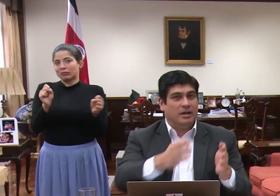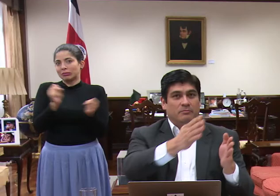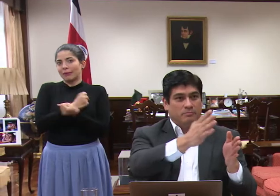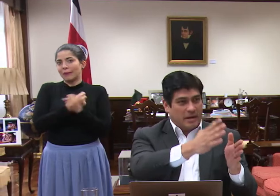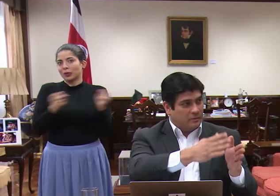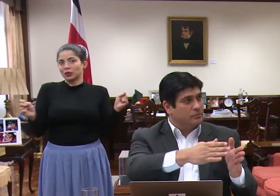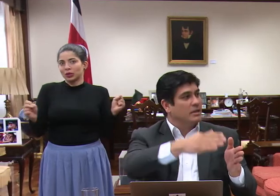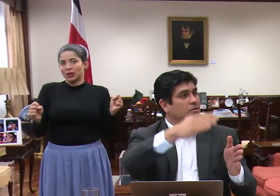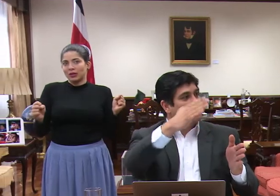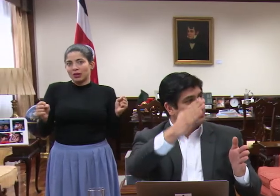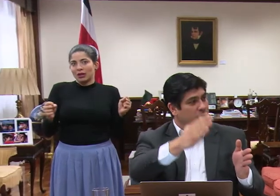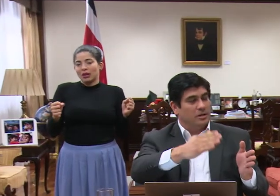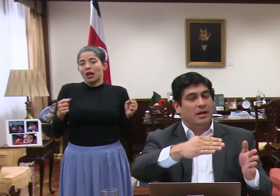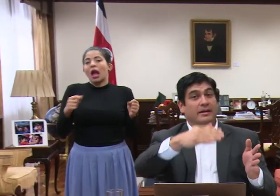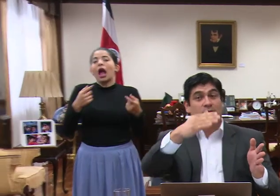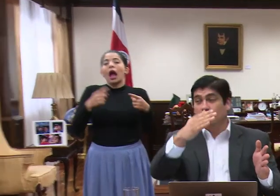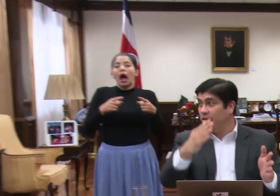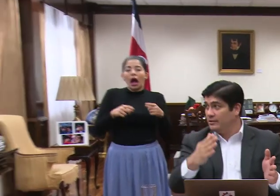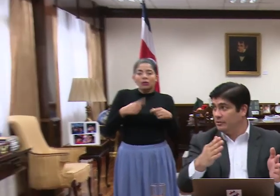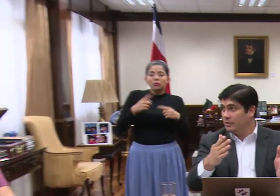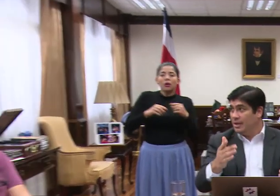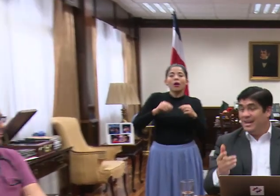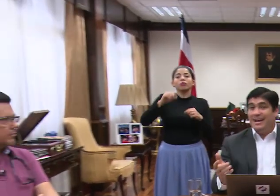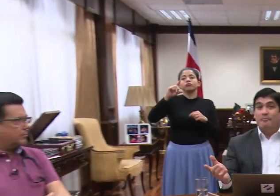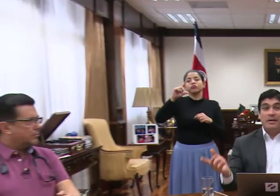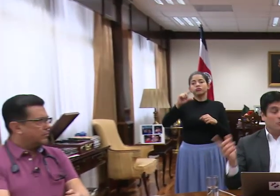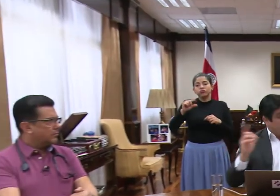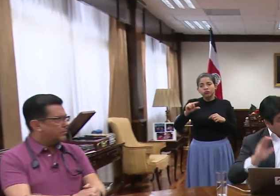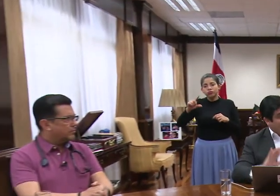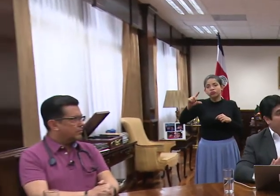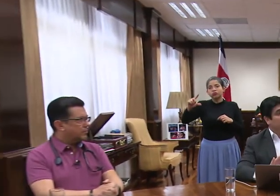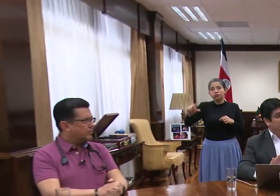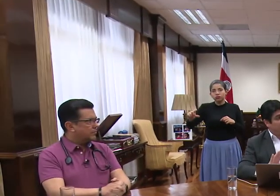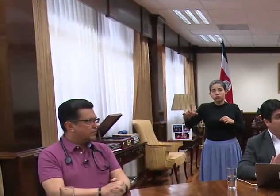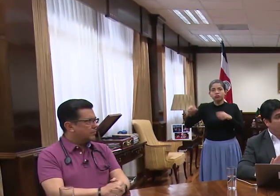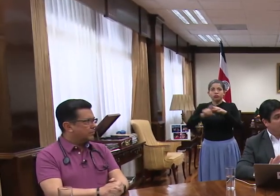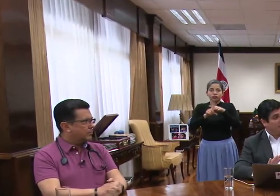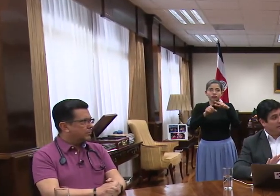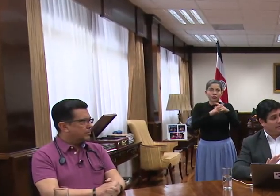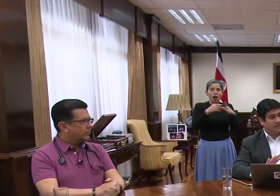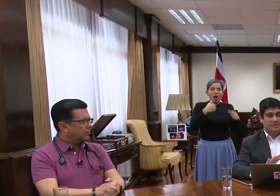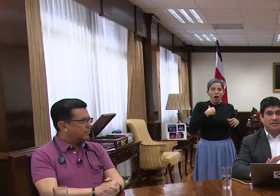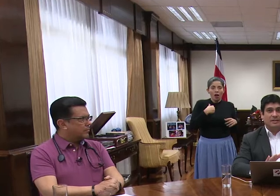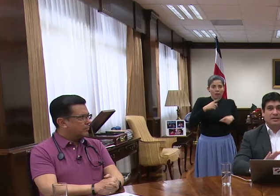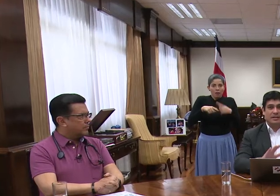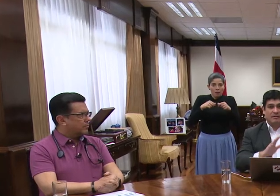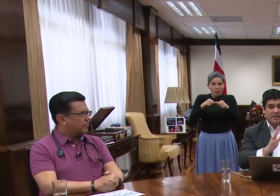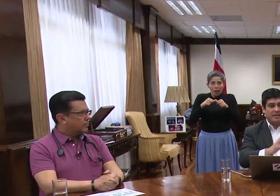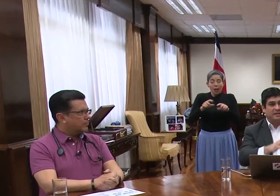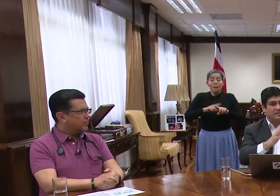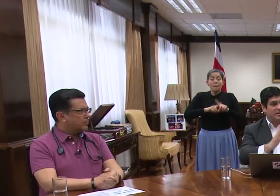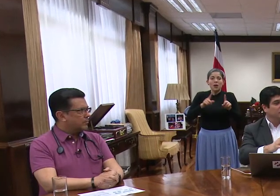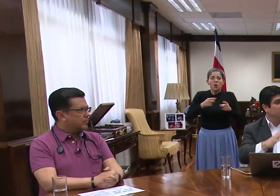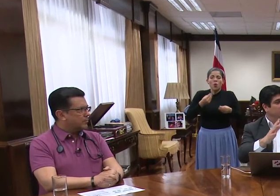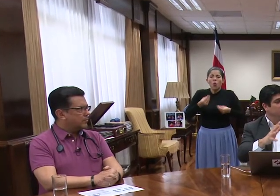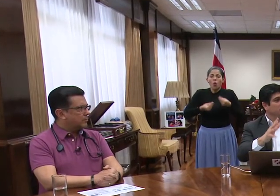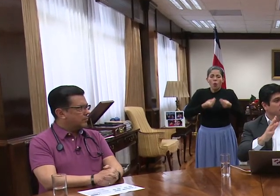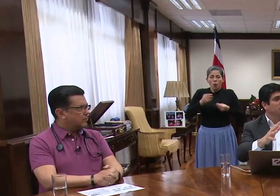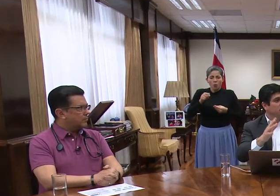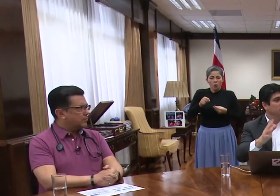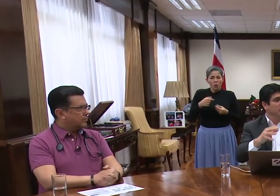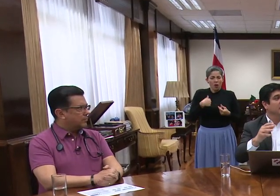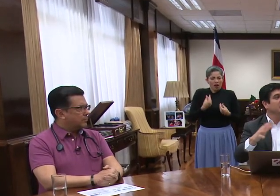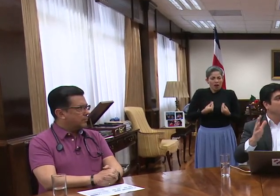O sea, van los casos a ir subiendo, pero lo que tenemos que hacer es que vayan creciendo